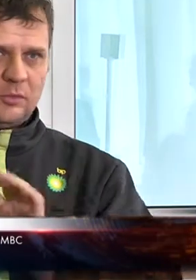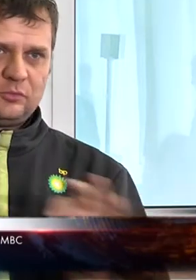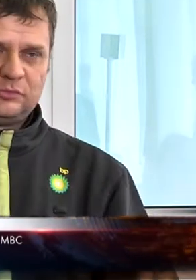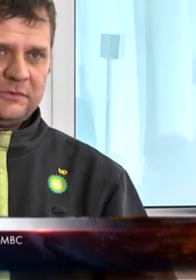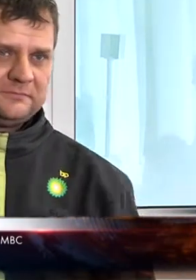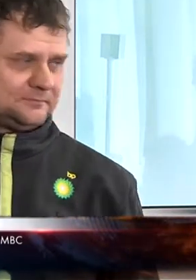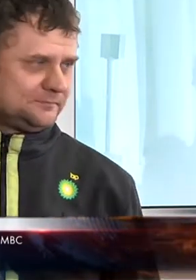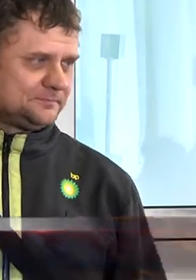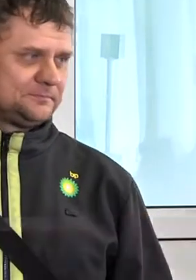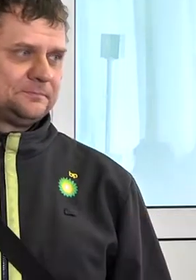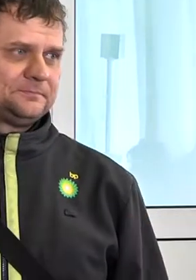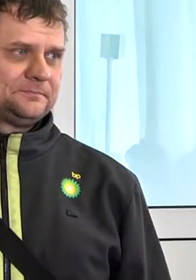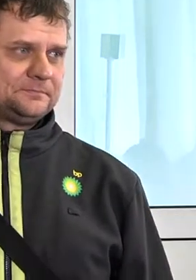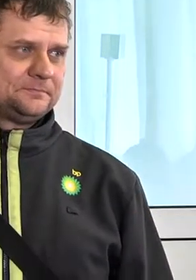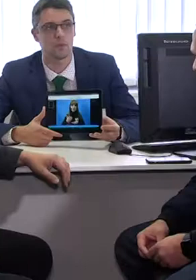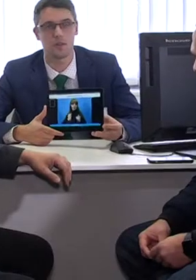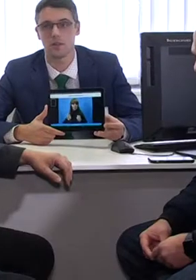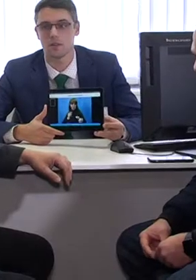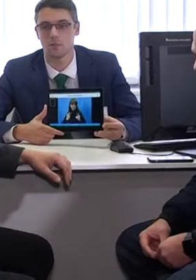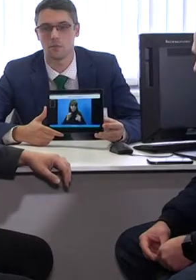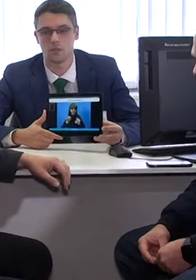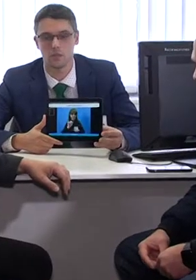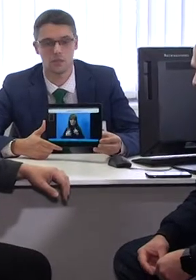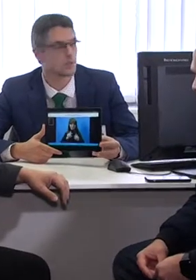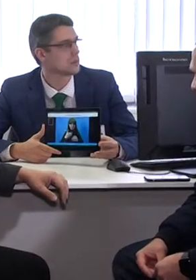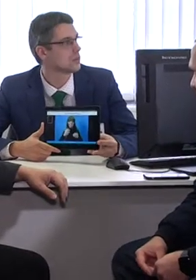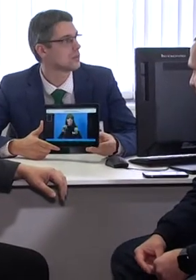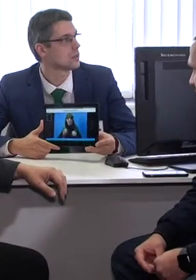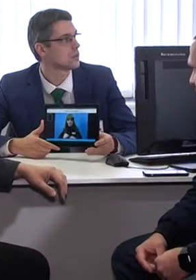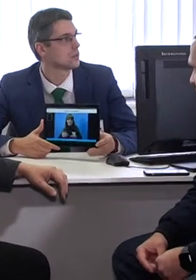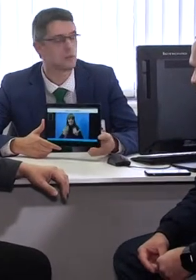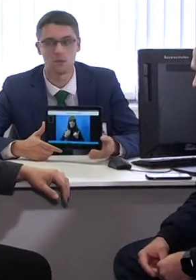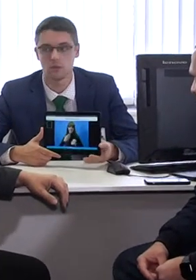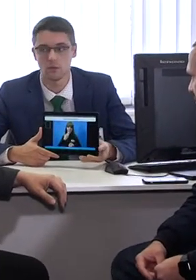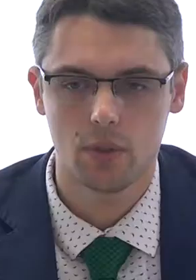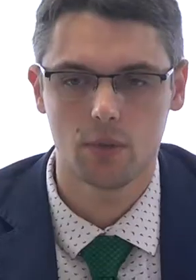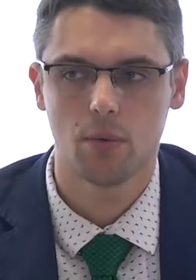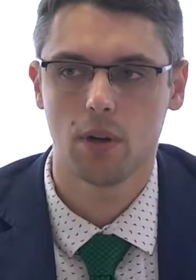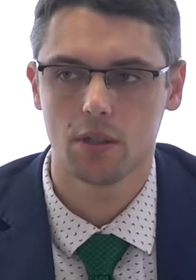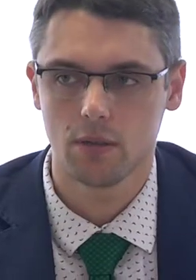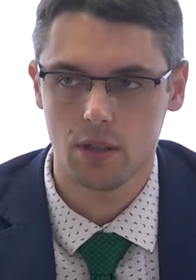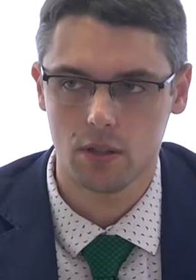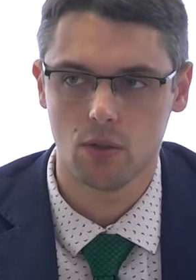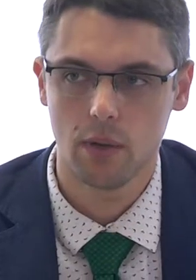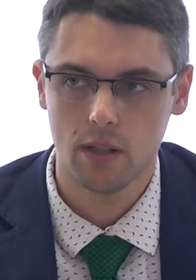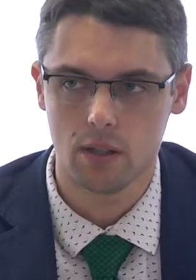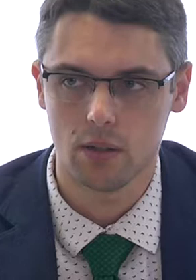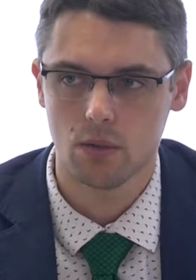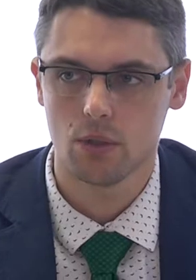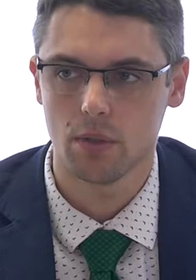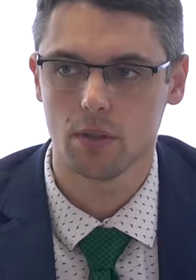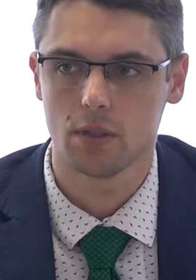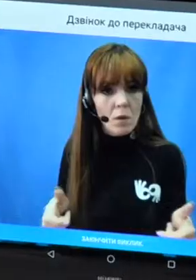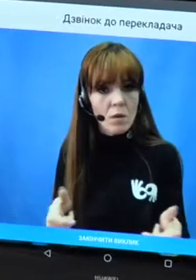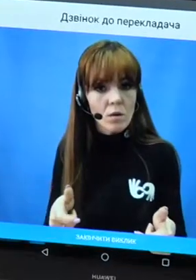перекладача значно легше. Розмовний бар'єр у центрі подолали спеціальним додатком. Його розробник – київський програміст Віталій Потапчук.